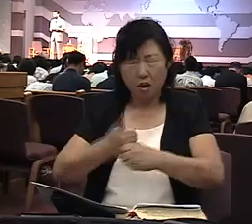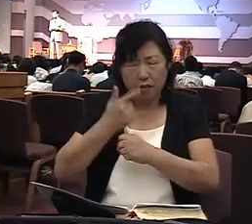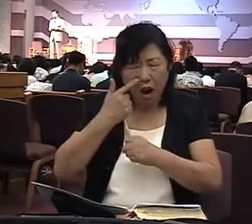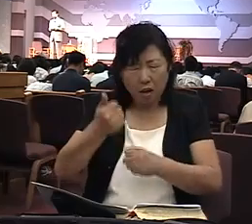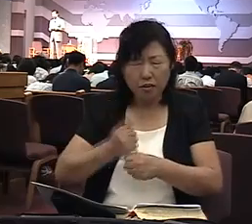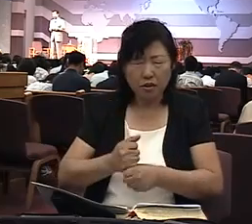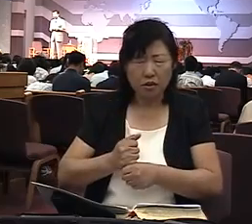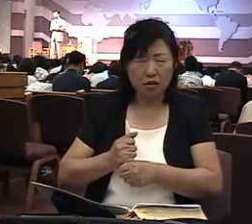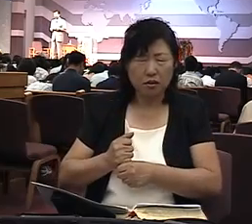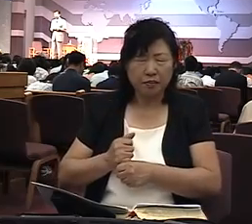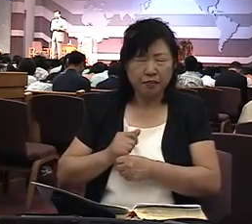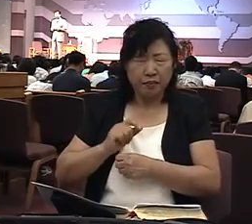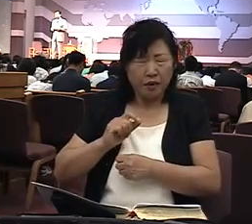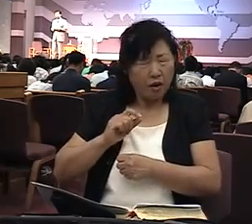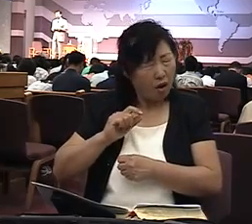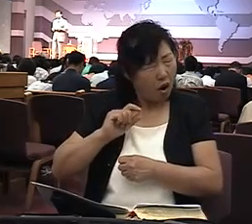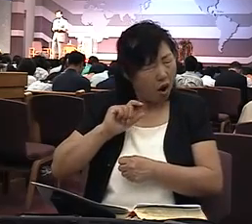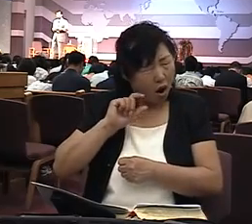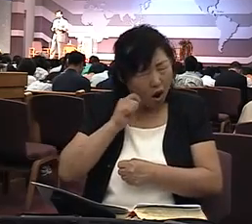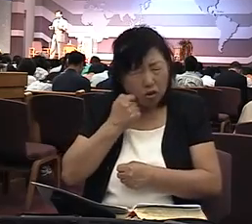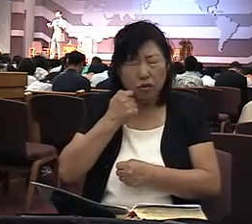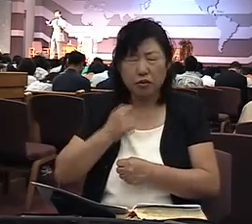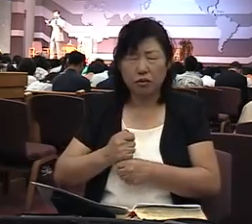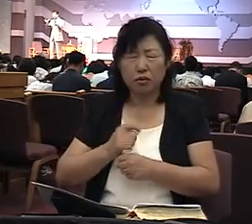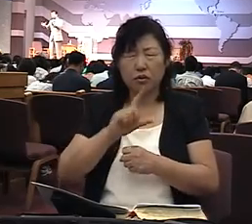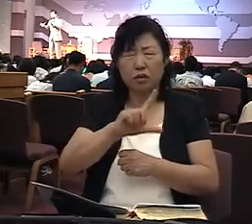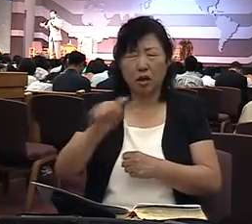겨우 우리 남가주 교회의 강점이요,